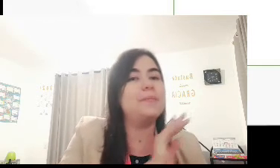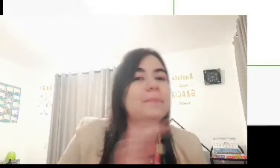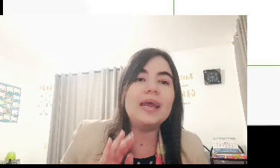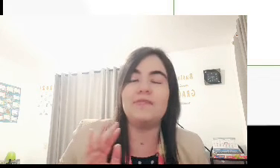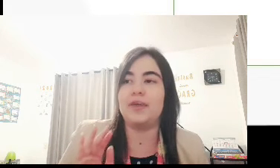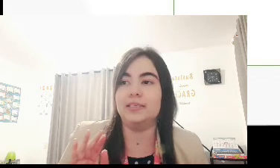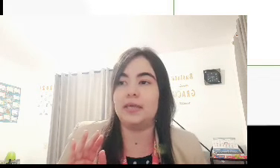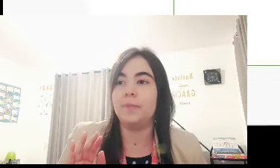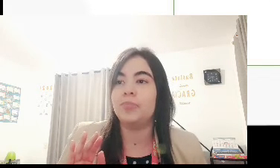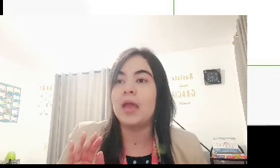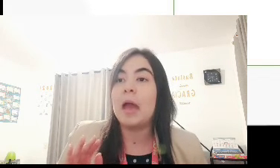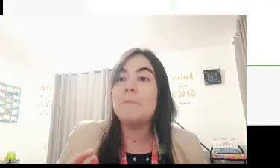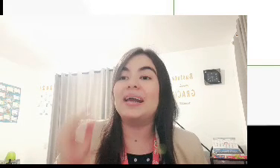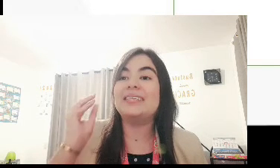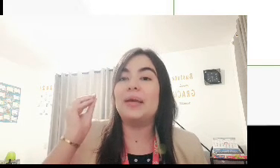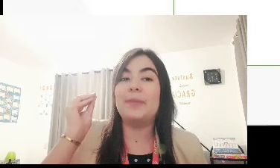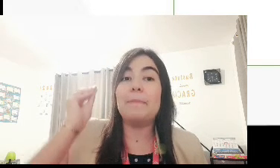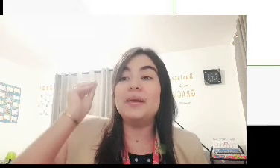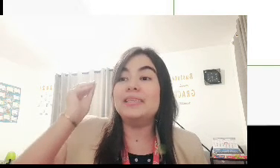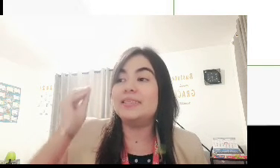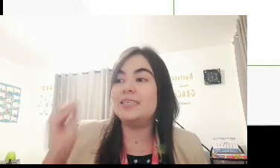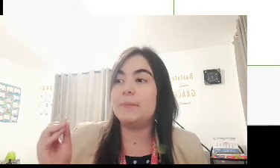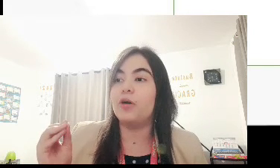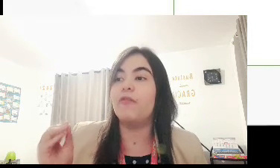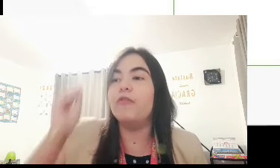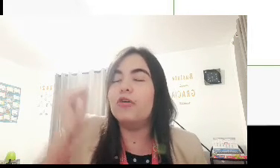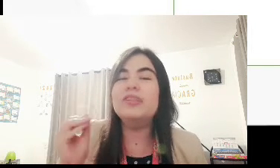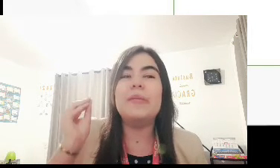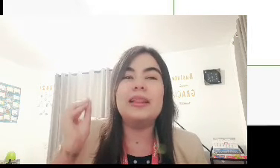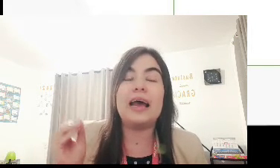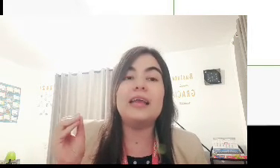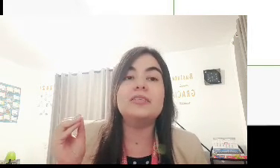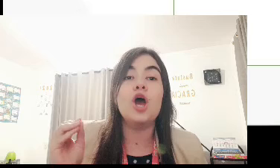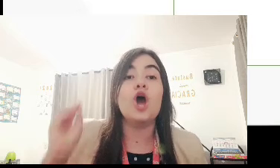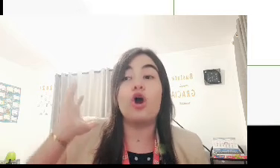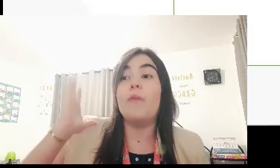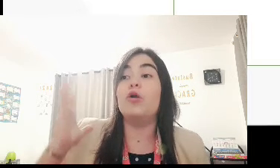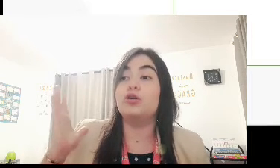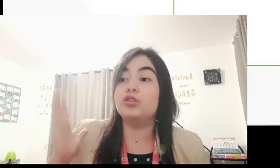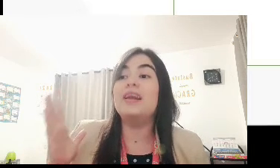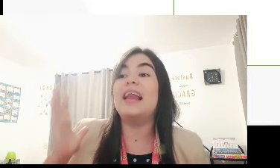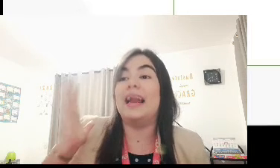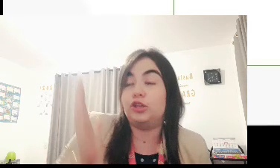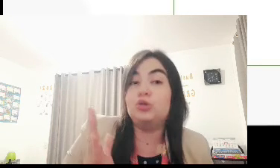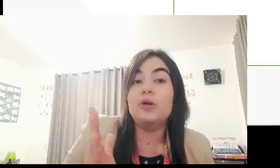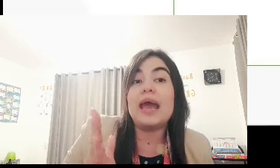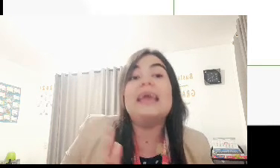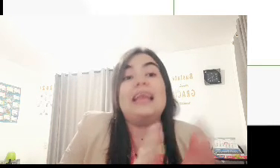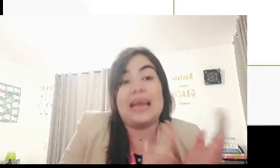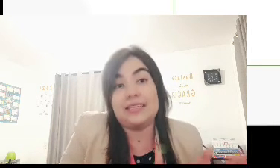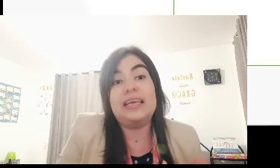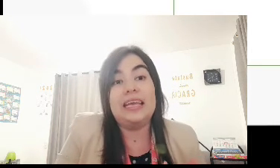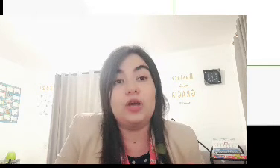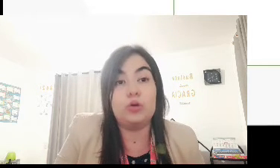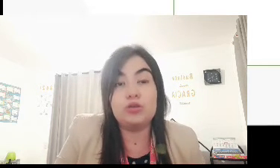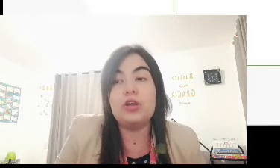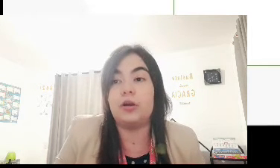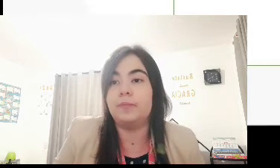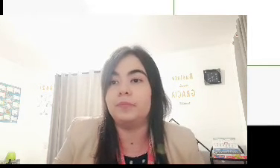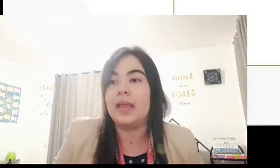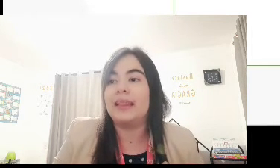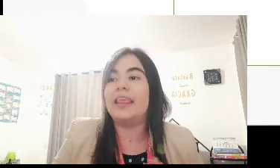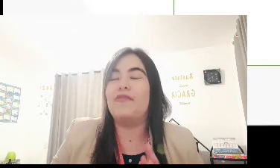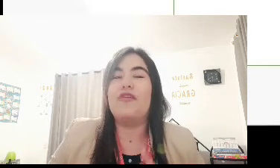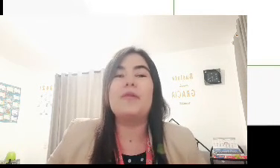la primera infancia, para sembrar principios fundamentales como lo son la lectura y la